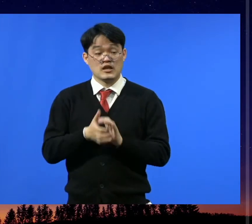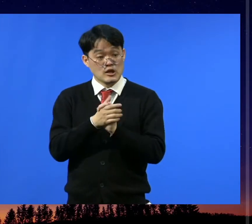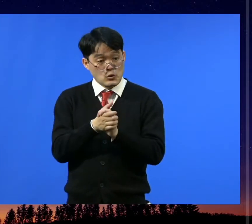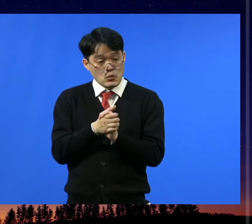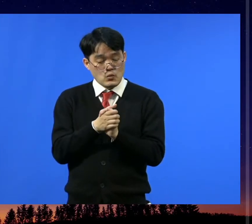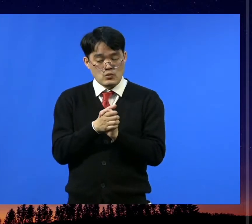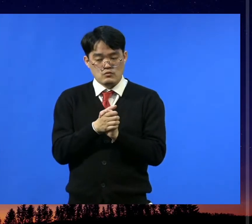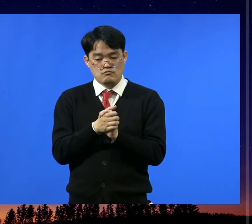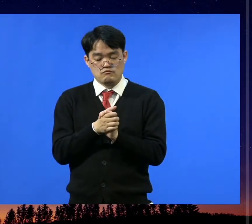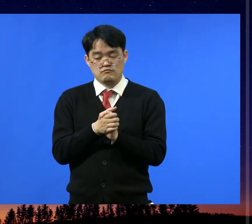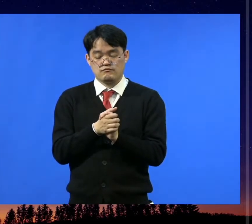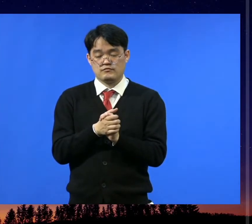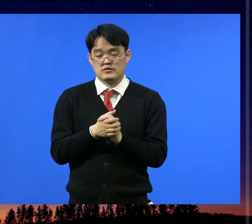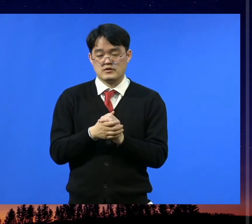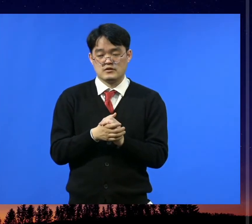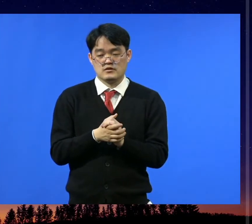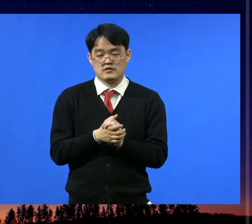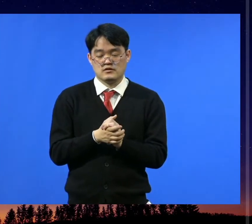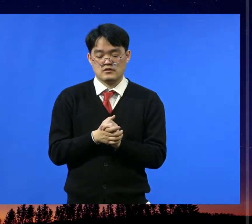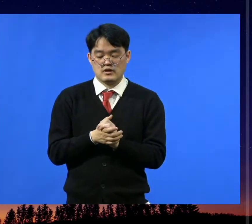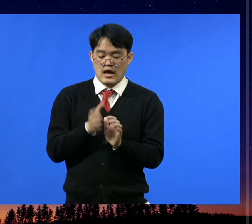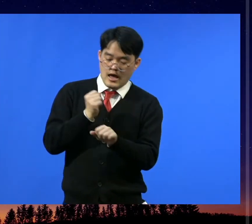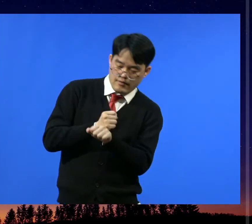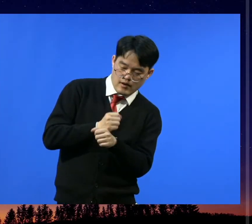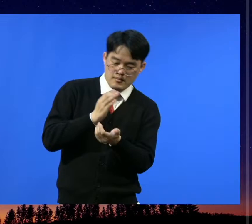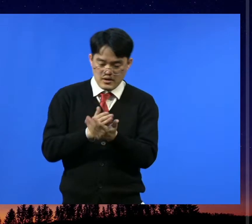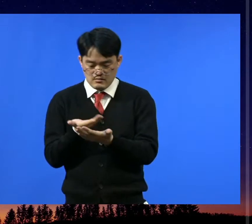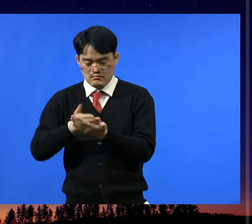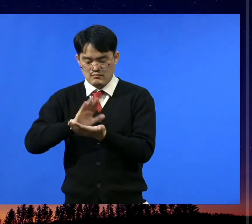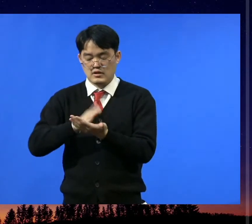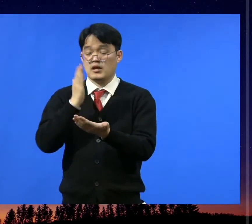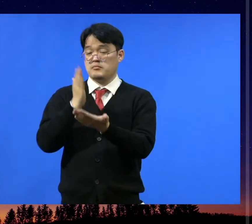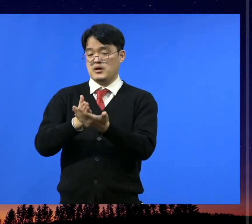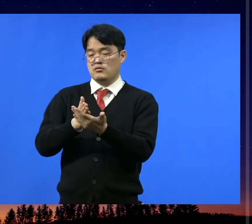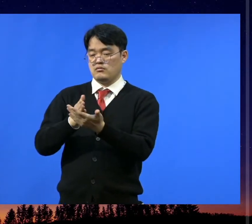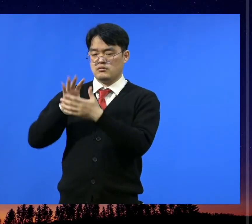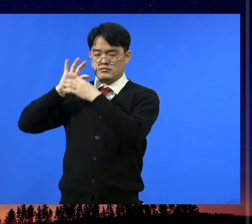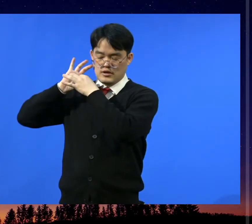무장은 했다가 안 했다가 하는 게 아니라 일관성을 갖고 해야 돼. 일관성.